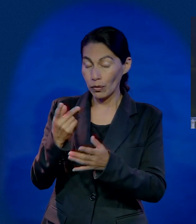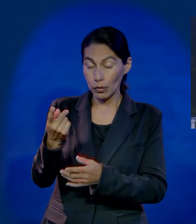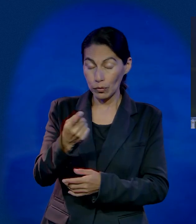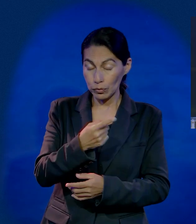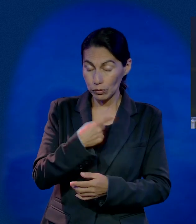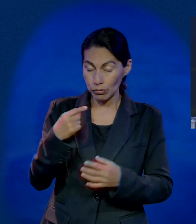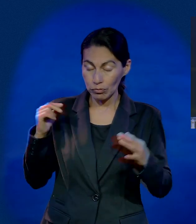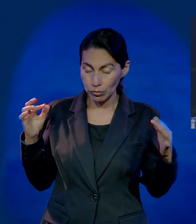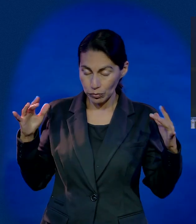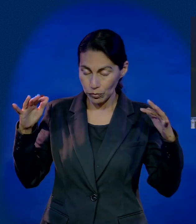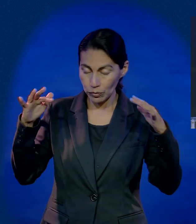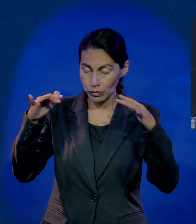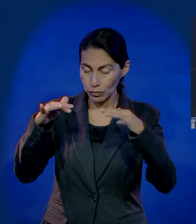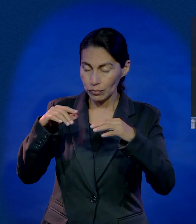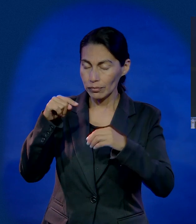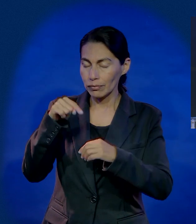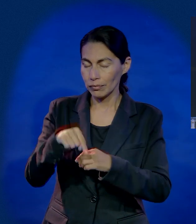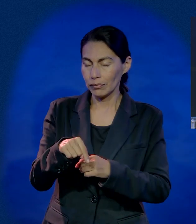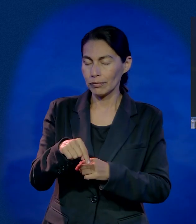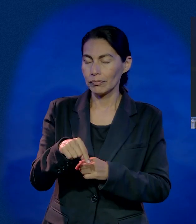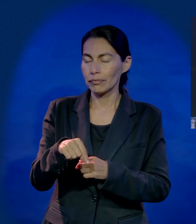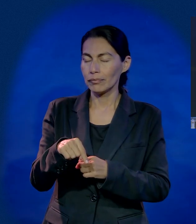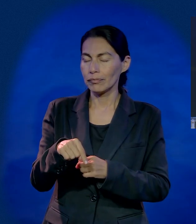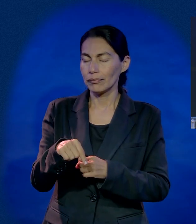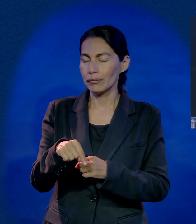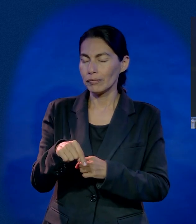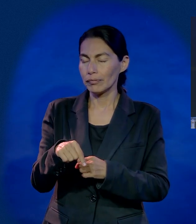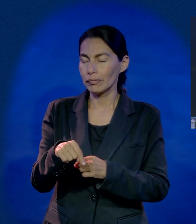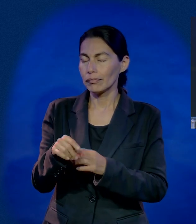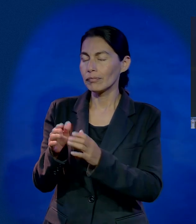una vez más nos hemos reunido aquí.